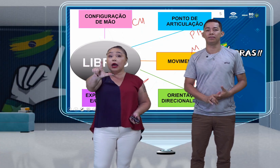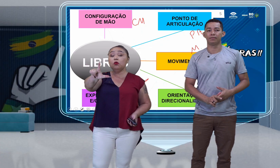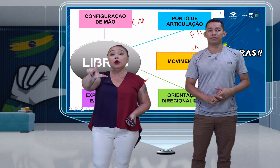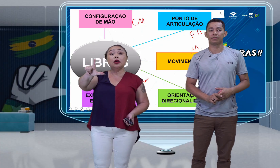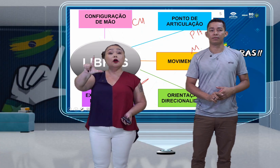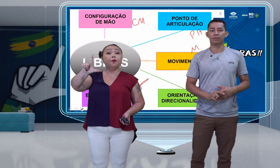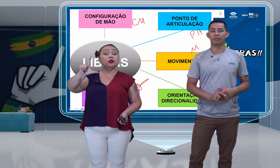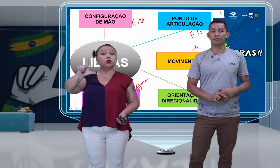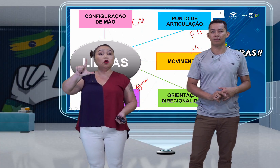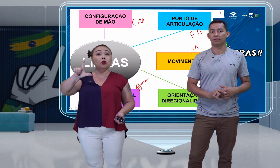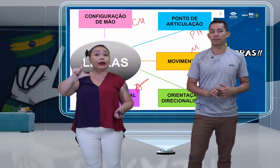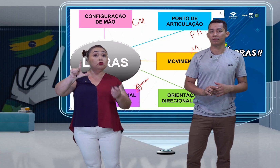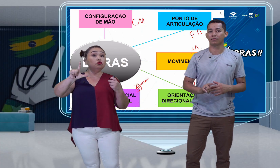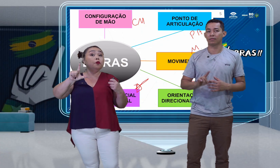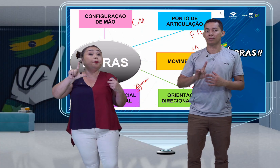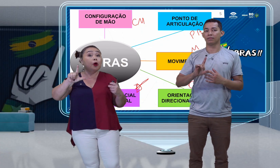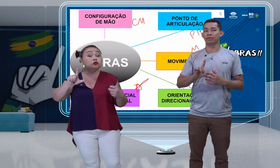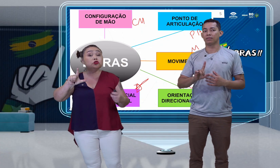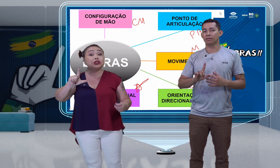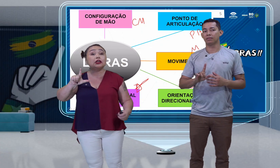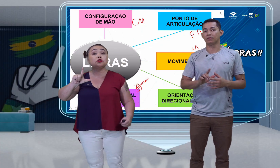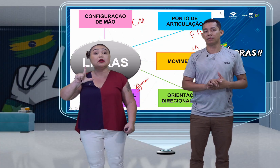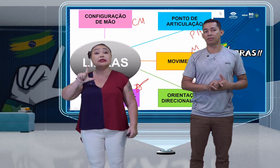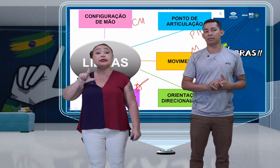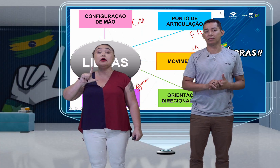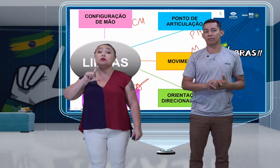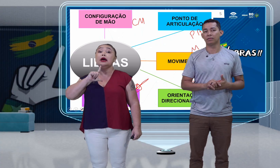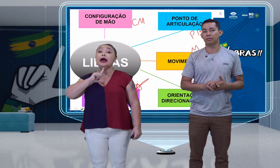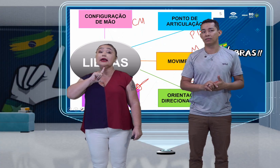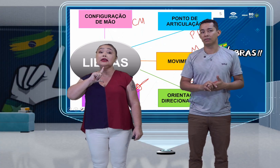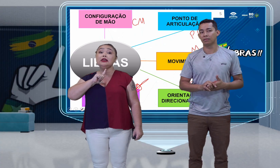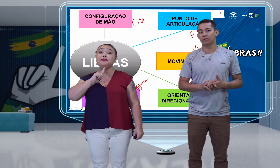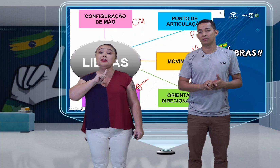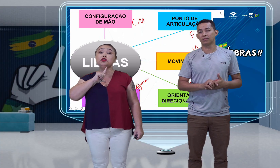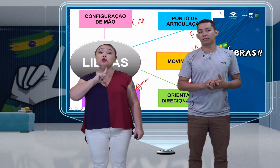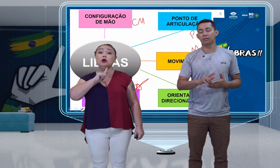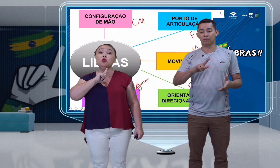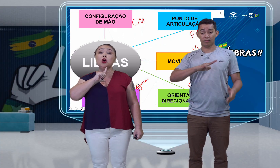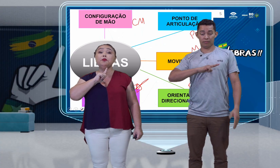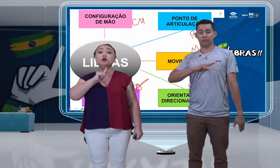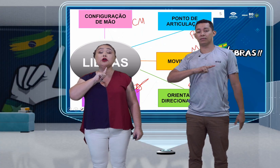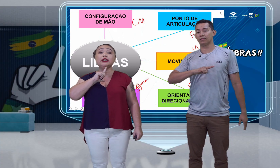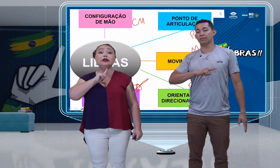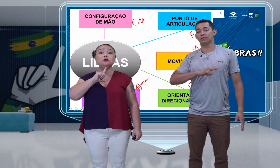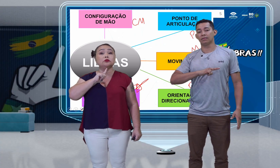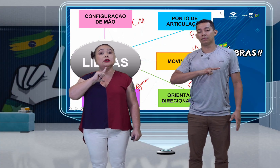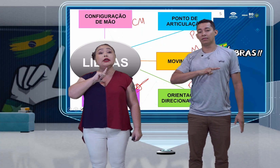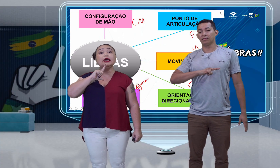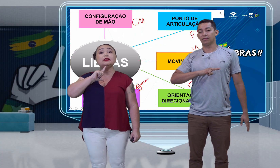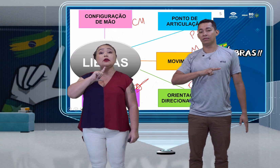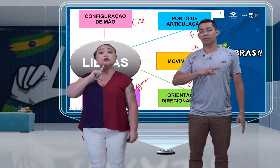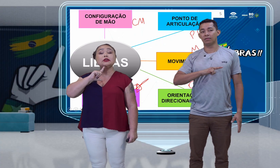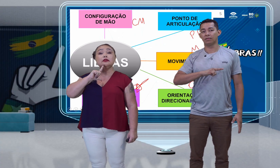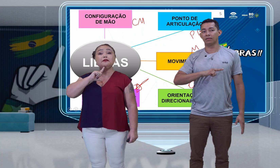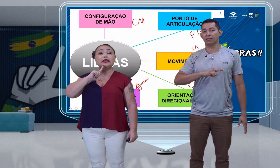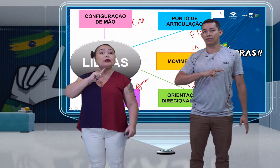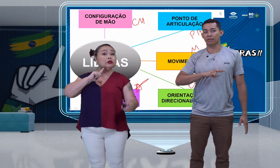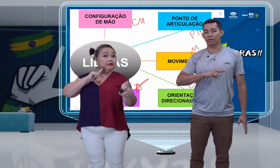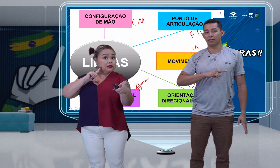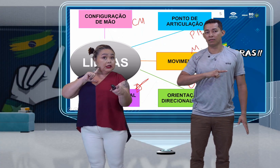manual eu posso colocar no ponto de articulação aqui na frente do meu corpo, tocando. Ele tem um significado que vocês